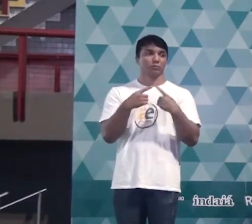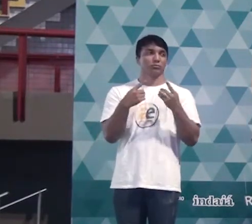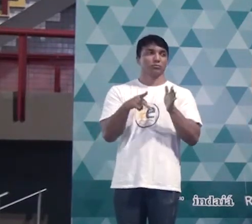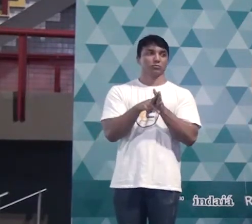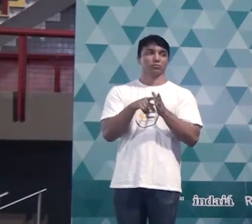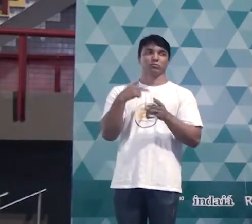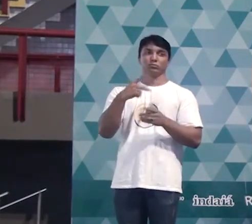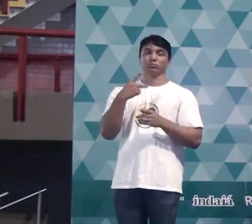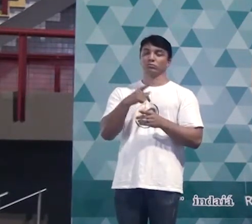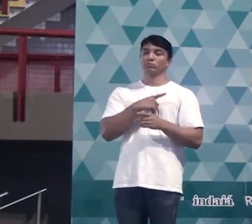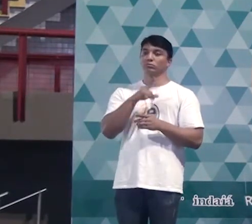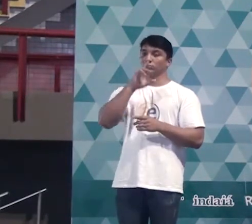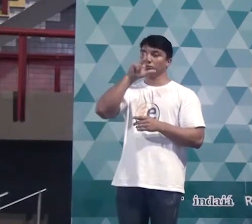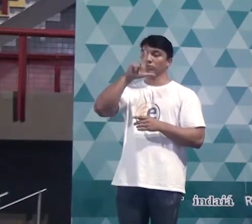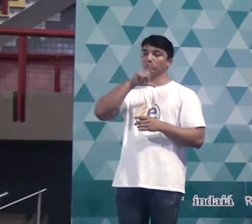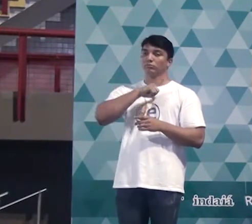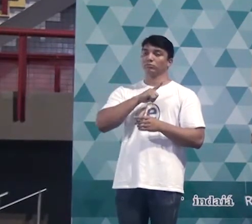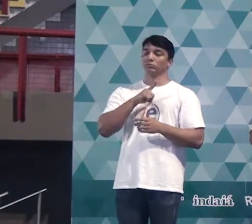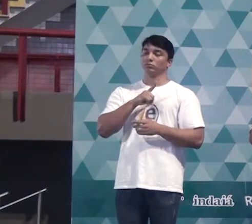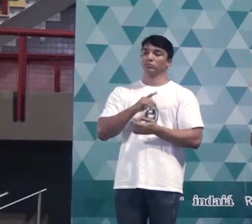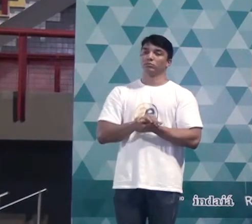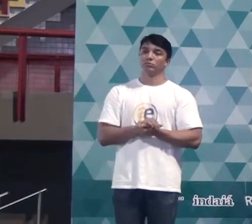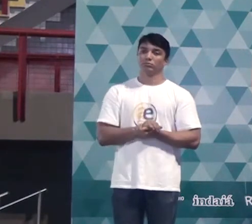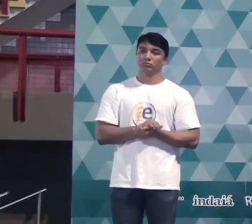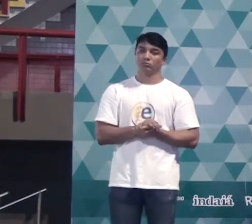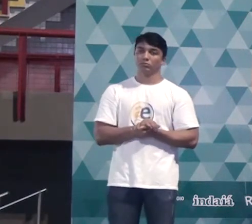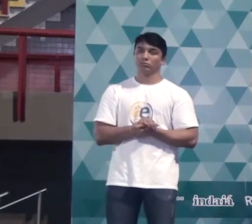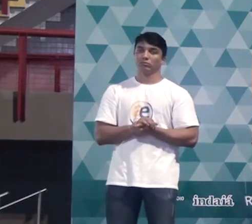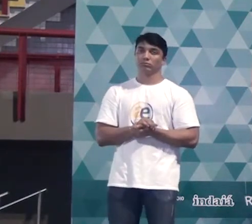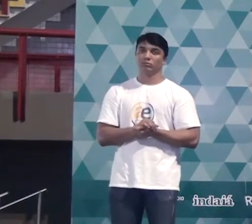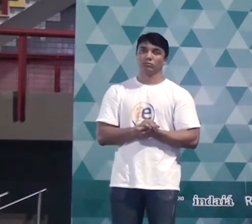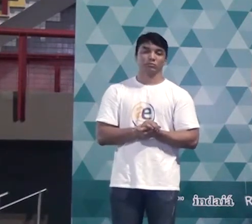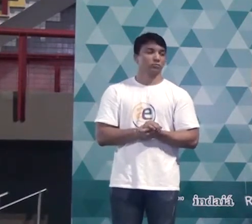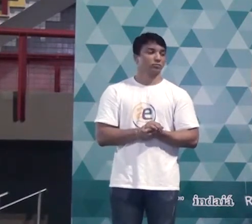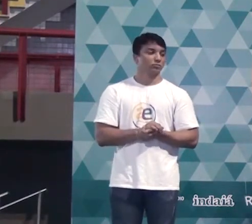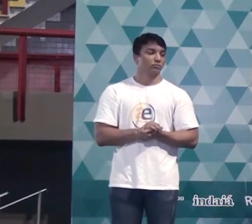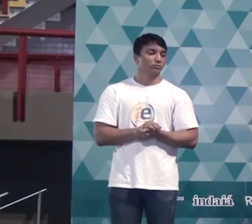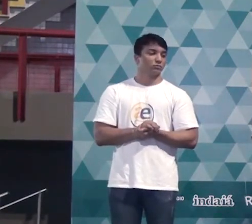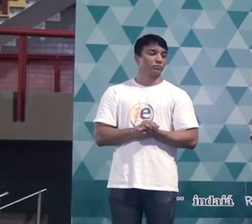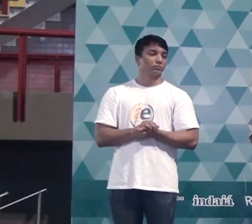ortográfica, embora haja orientações variadas sobre isso. Até que fim uma letra grande.